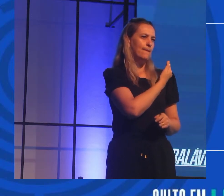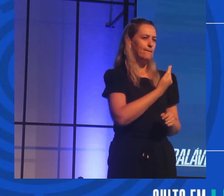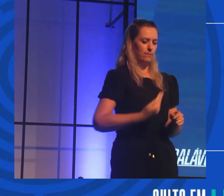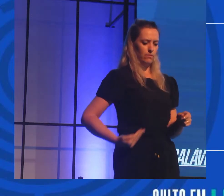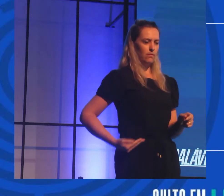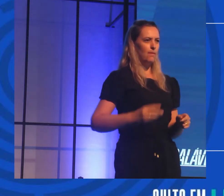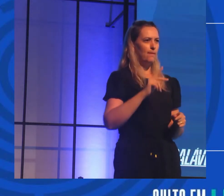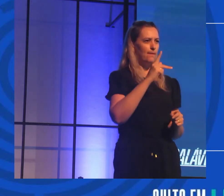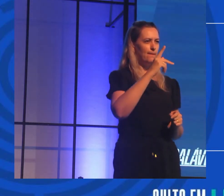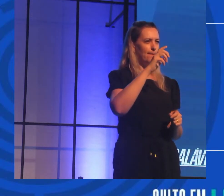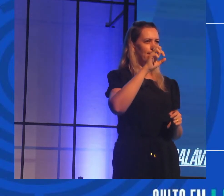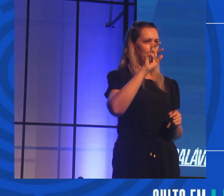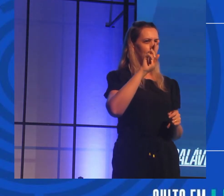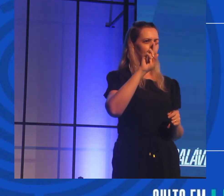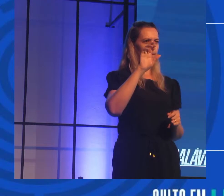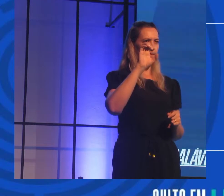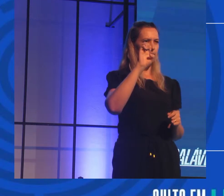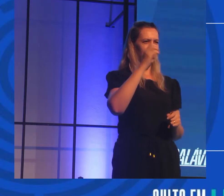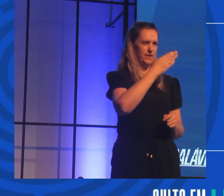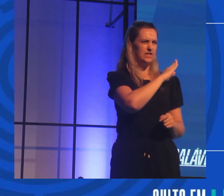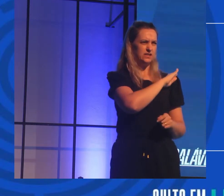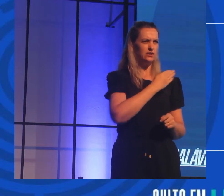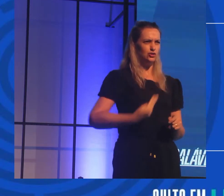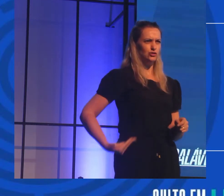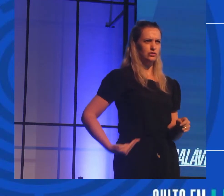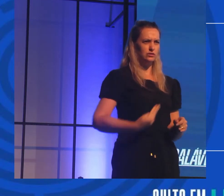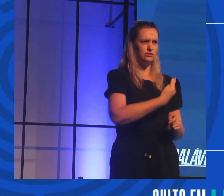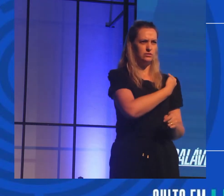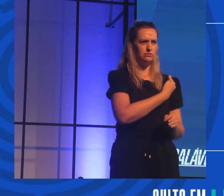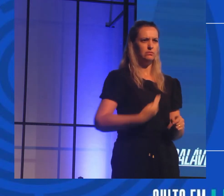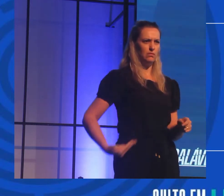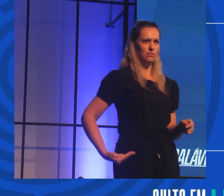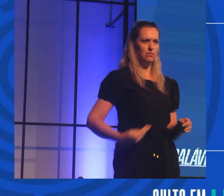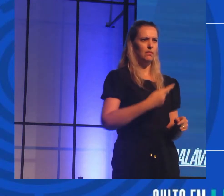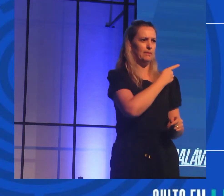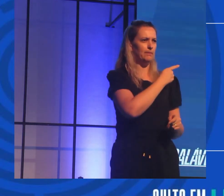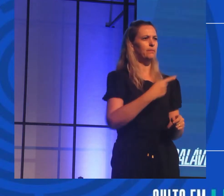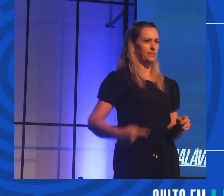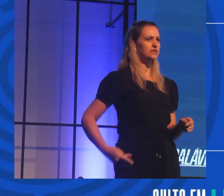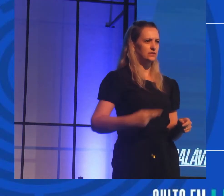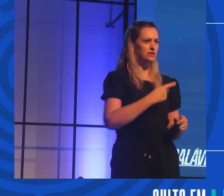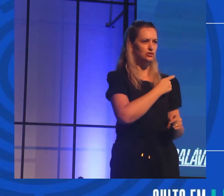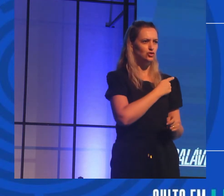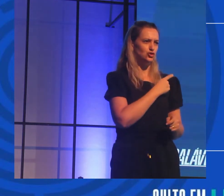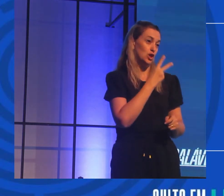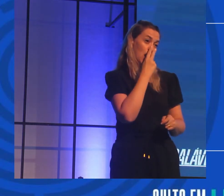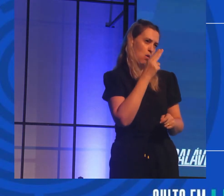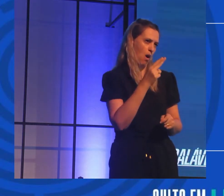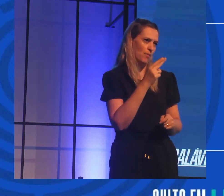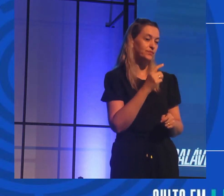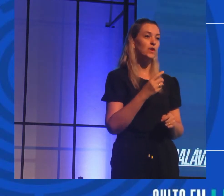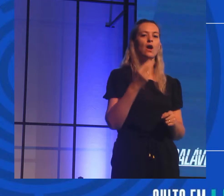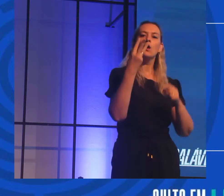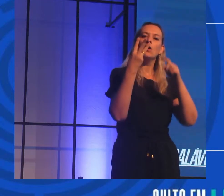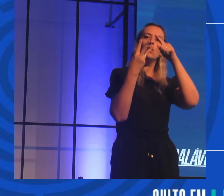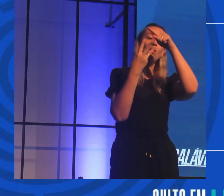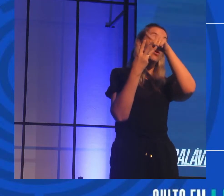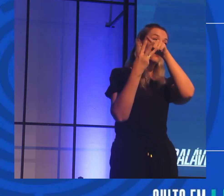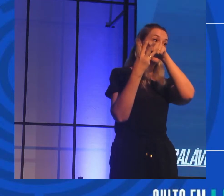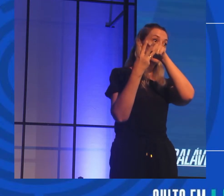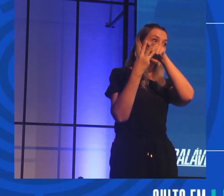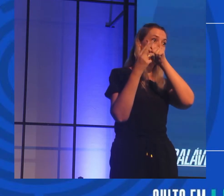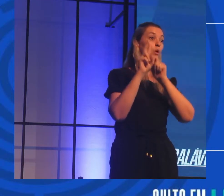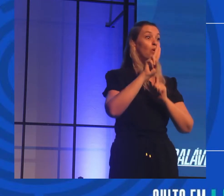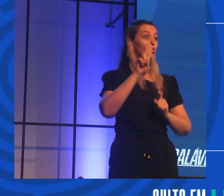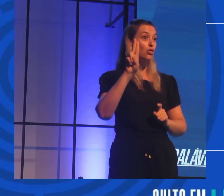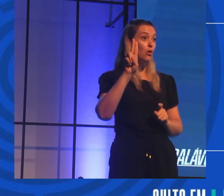escalão. Designou 3 supervisores sobre eles, um dos quais era Daniel. Os sátrapas tinham que